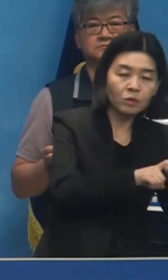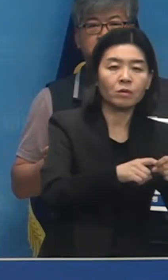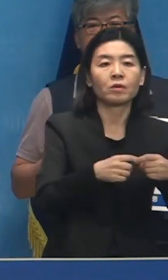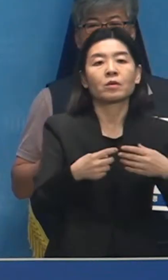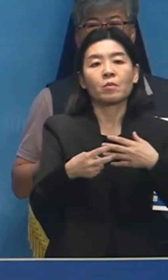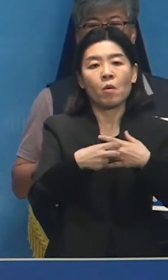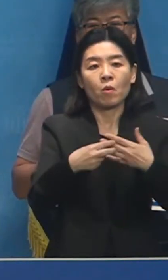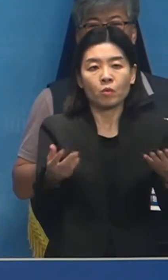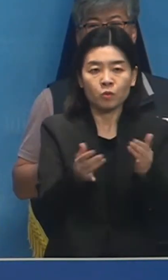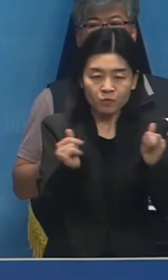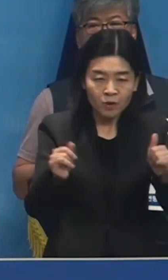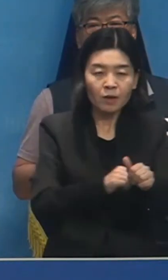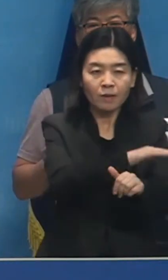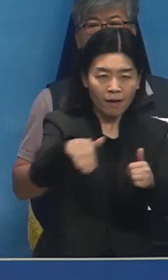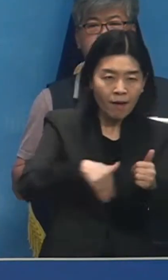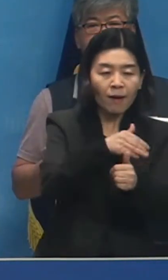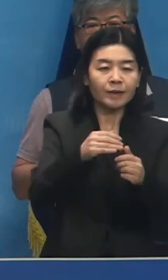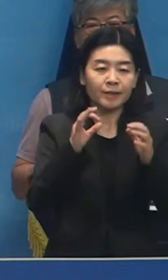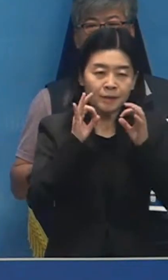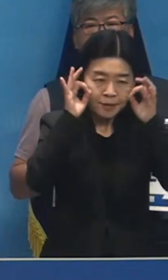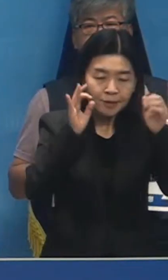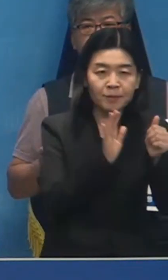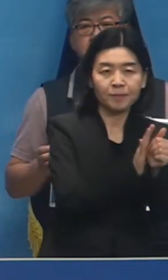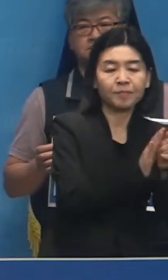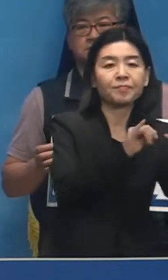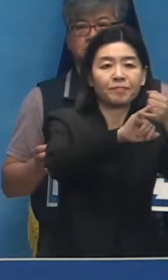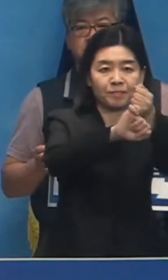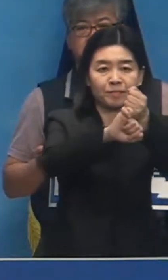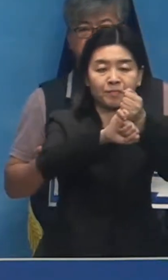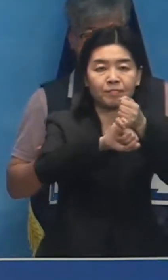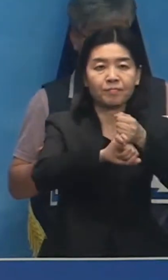약속을 이 자리에서 드립니다. 감사합니다.